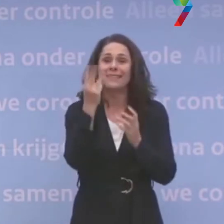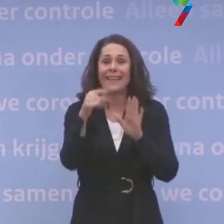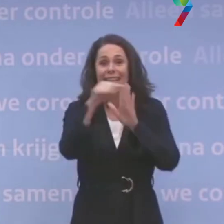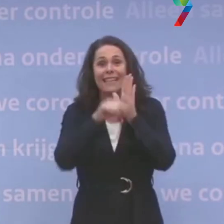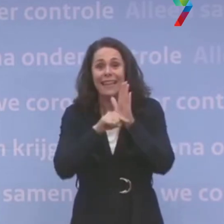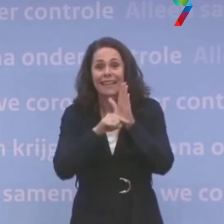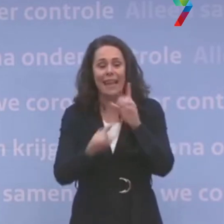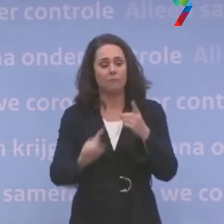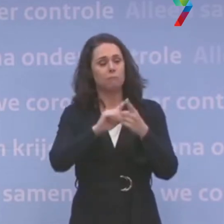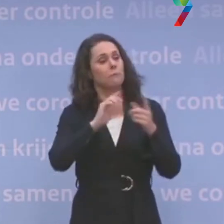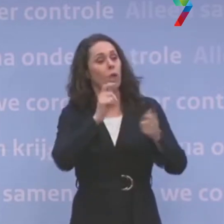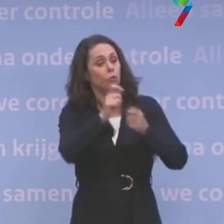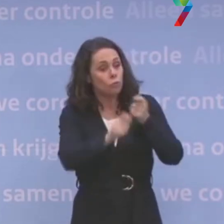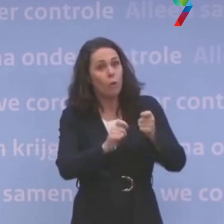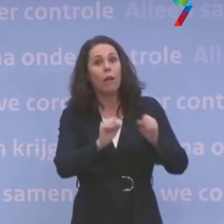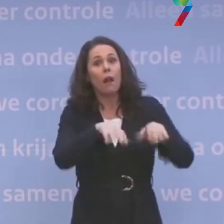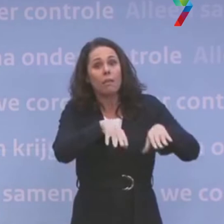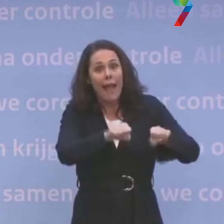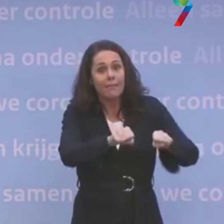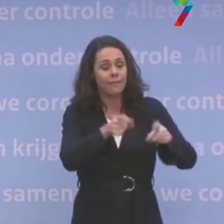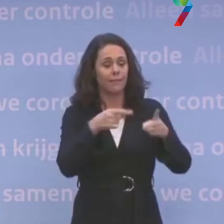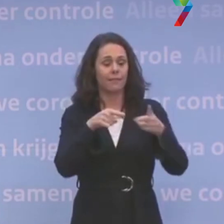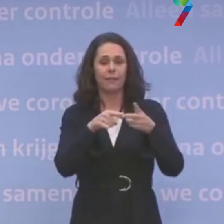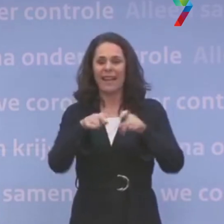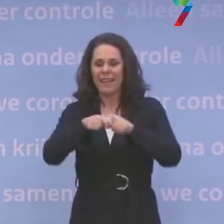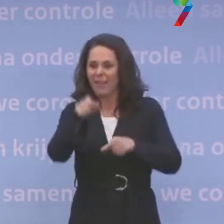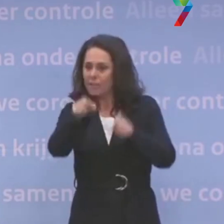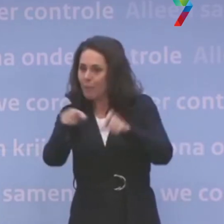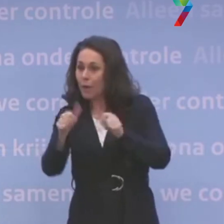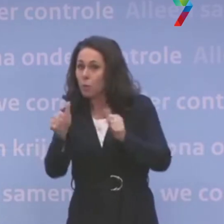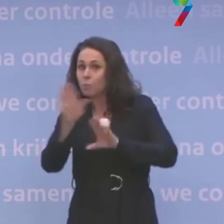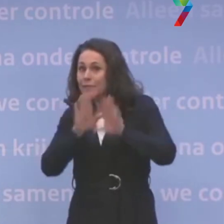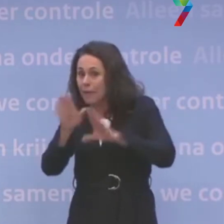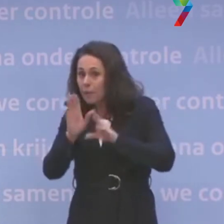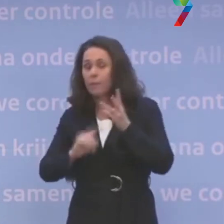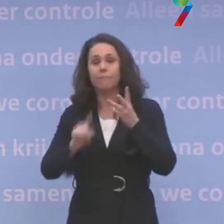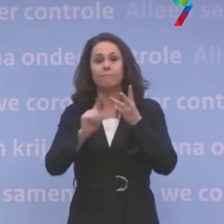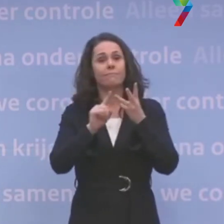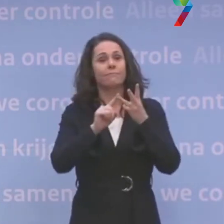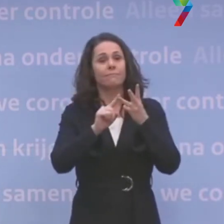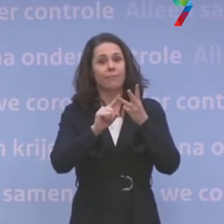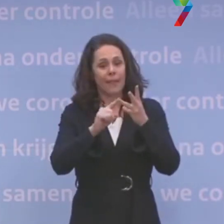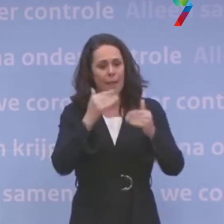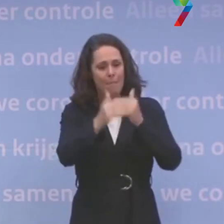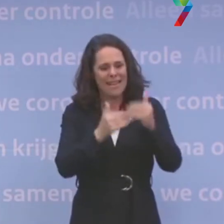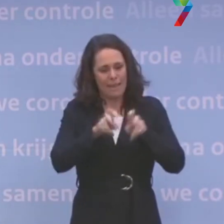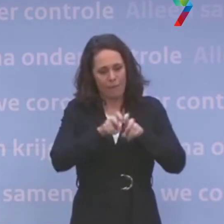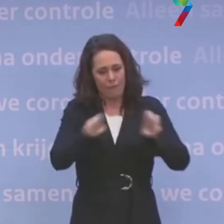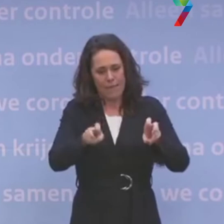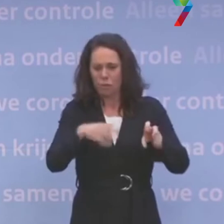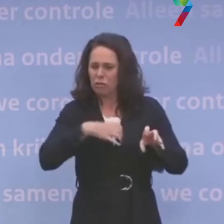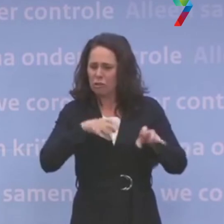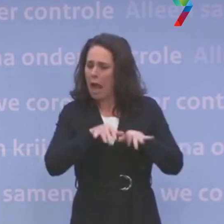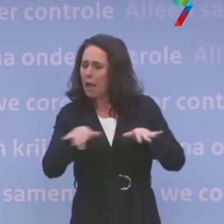het aan? Zijn de meest kwetsbaren zo goed mogelijk beschermd? En hebben we genoeg zicht op de manier waarop het virus zich